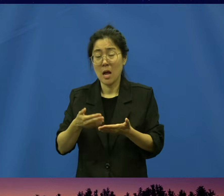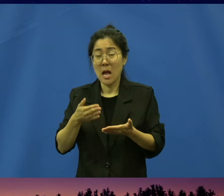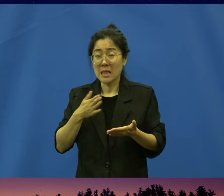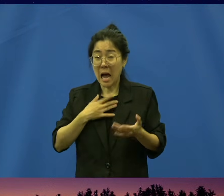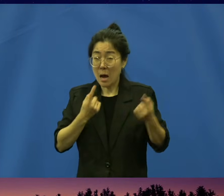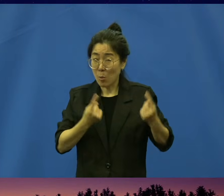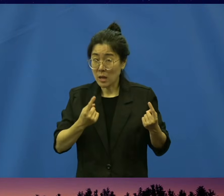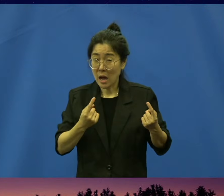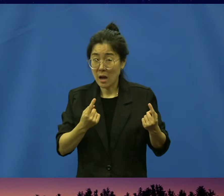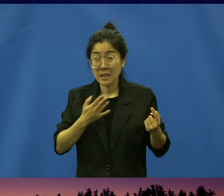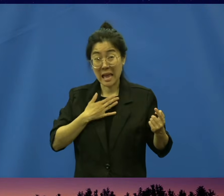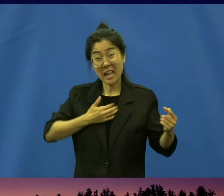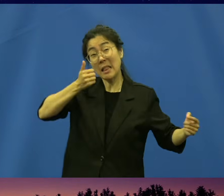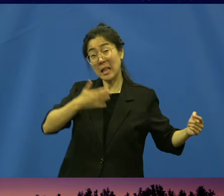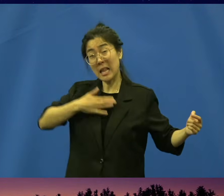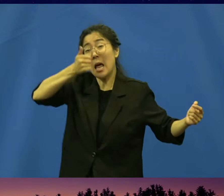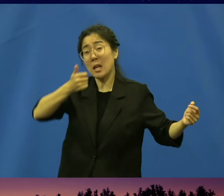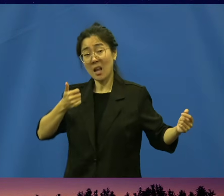마음,